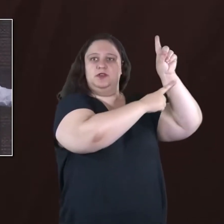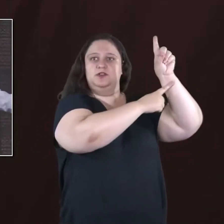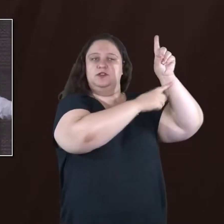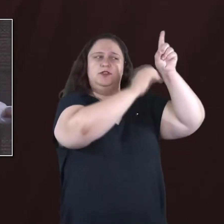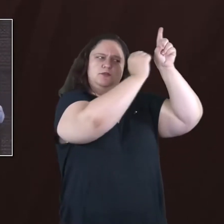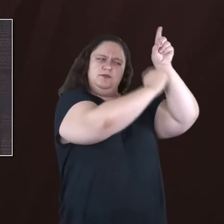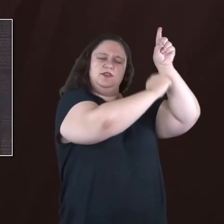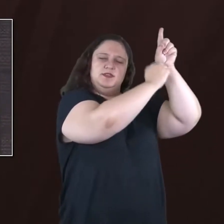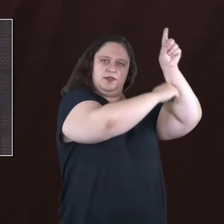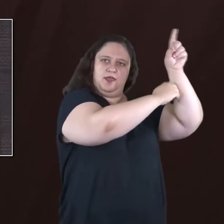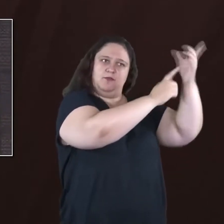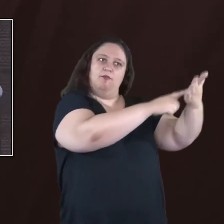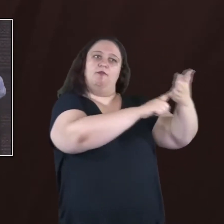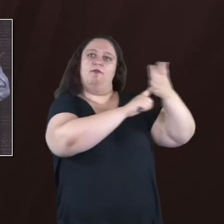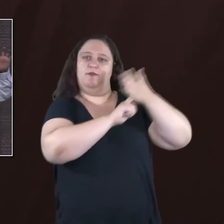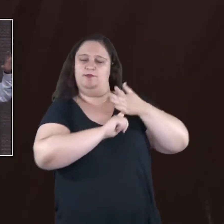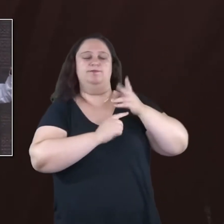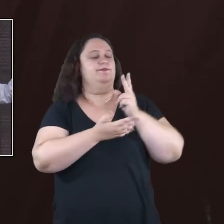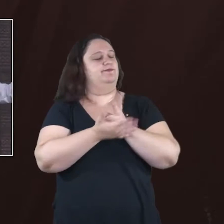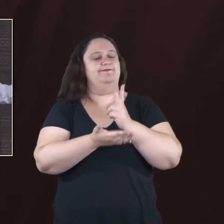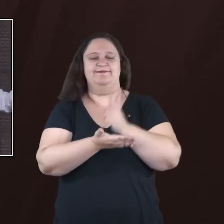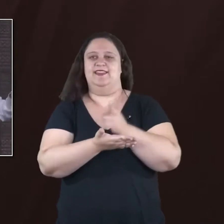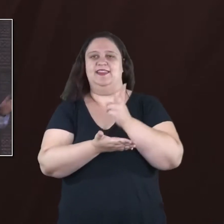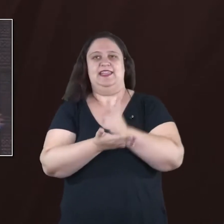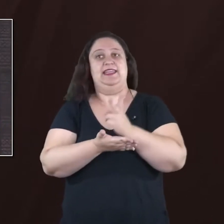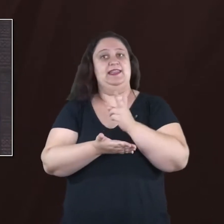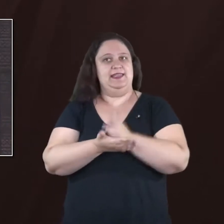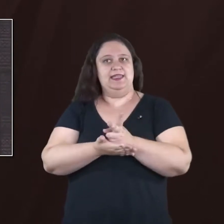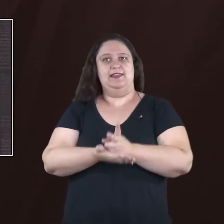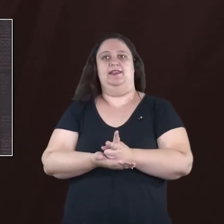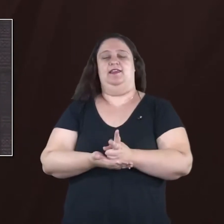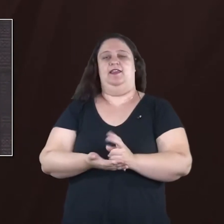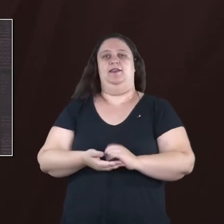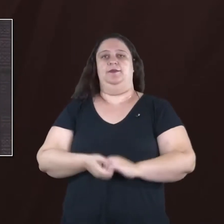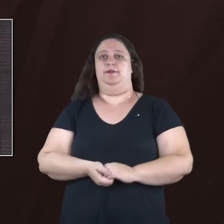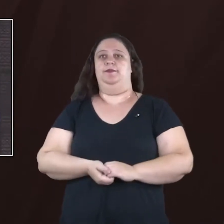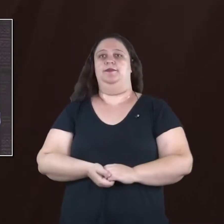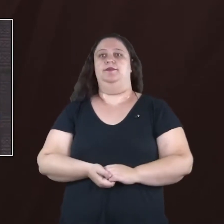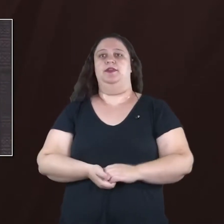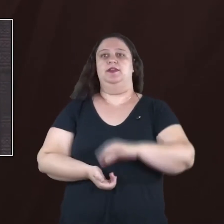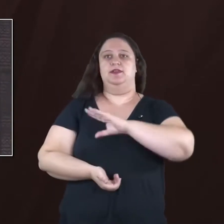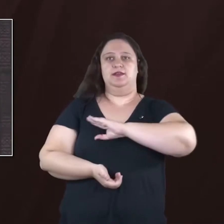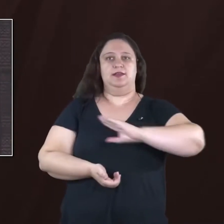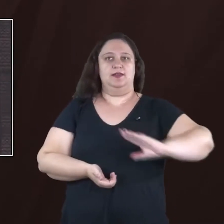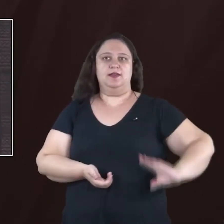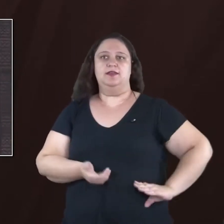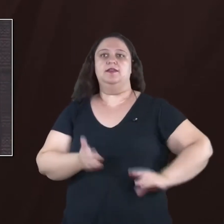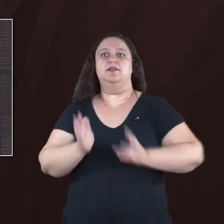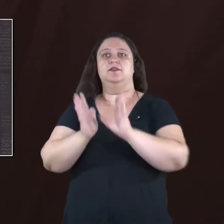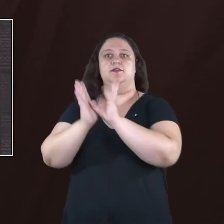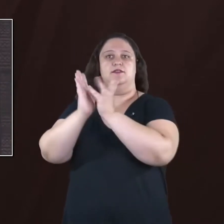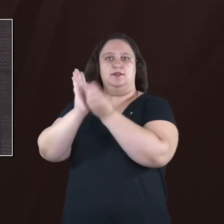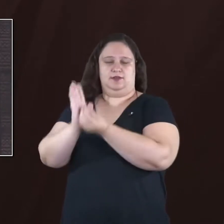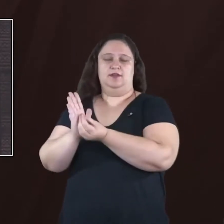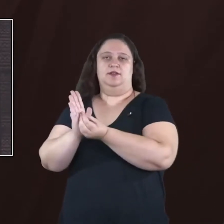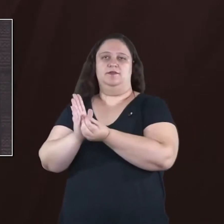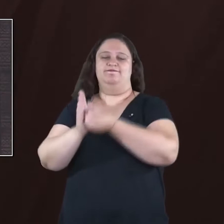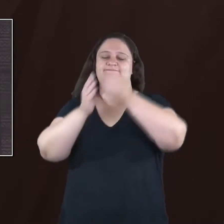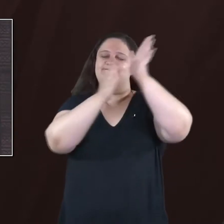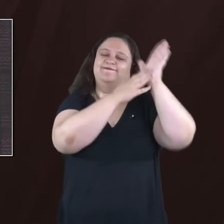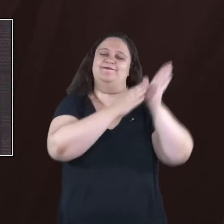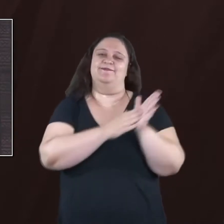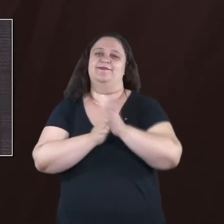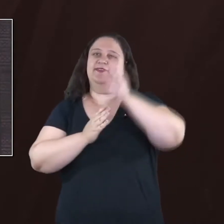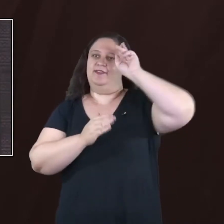da vontade de Deus, os mistérios, né, de Deus, que é Cristo e a igreja. Louvado seja